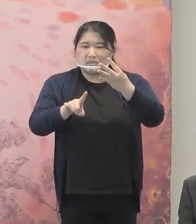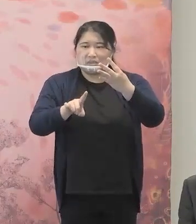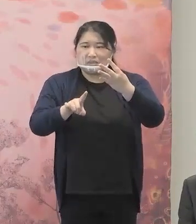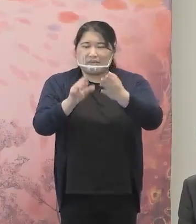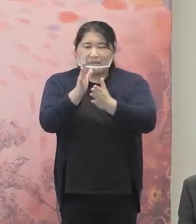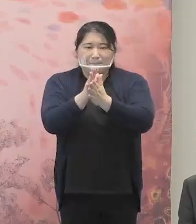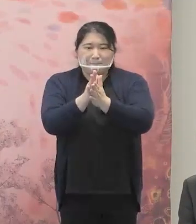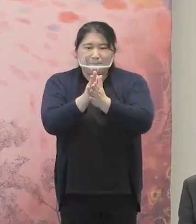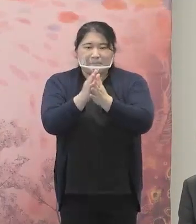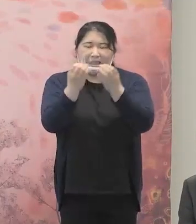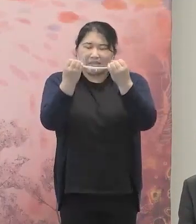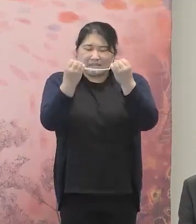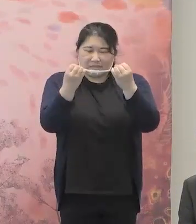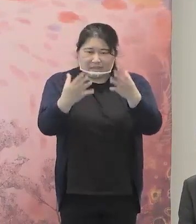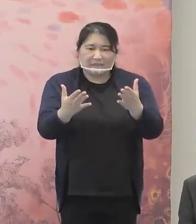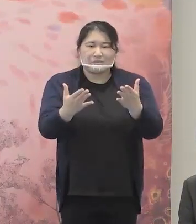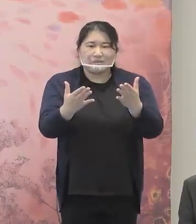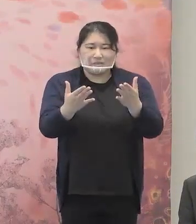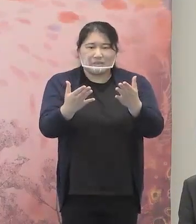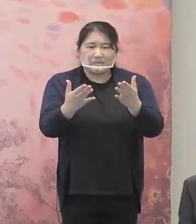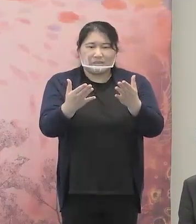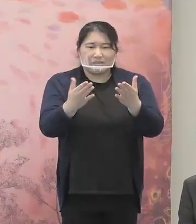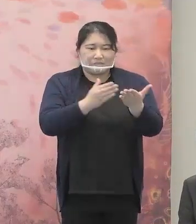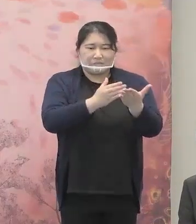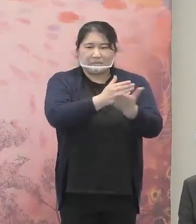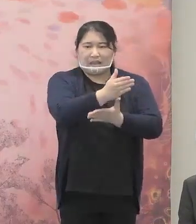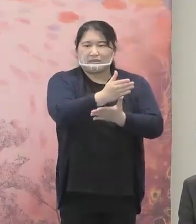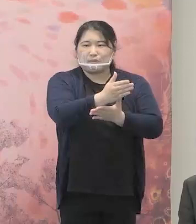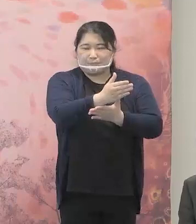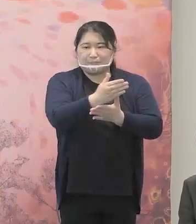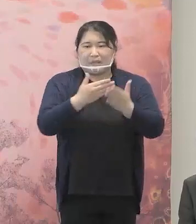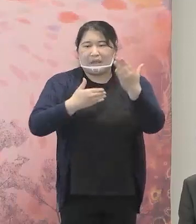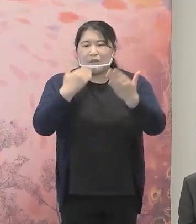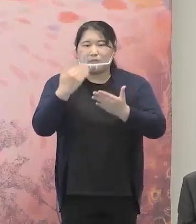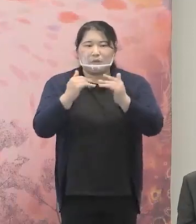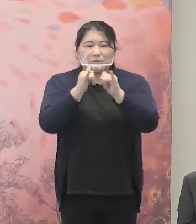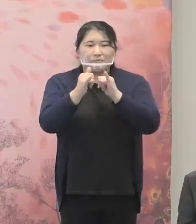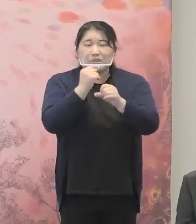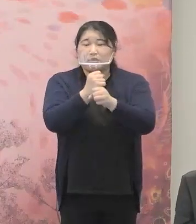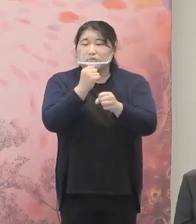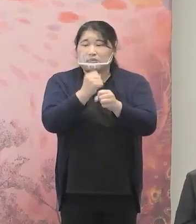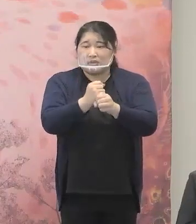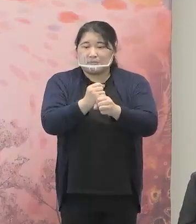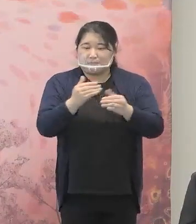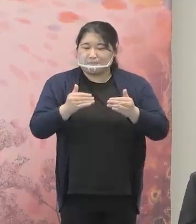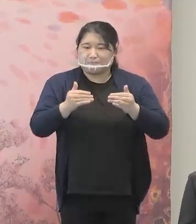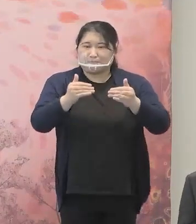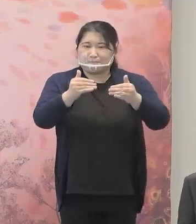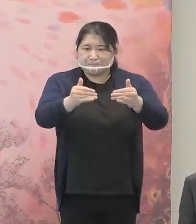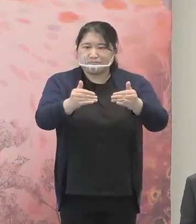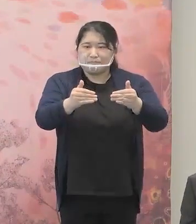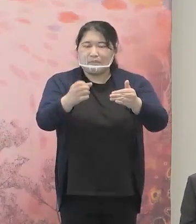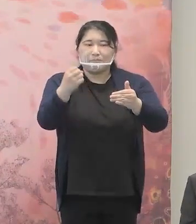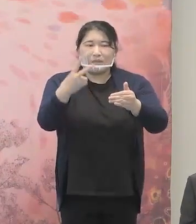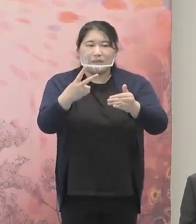新たな勇気を得て動き出すということで、青森の街づくりにとっても大きなプロジェクトですし、また先ほど申したように